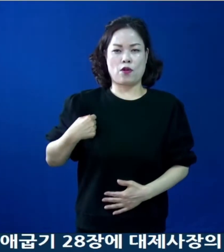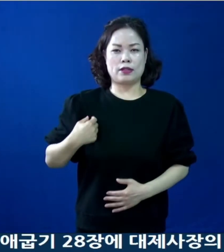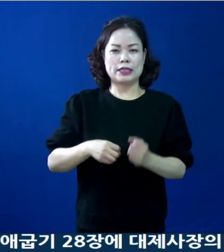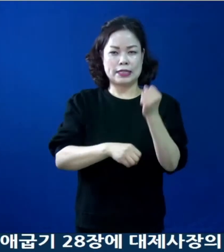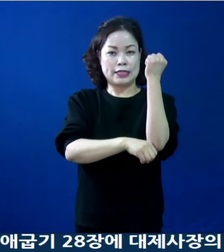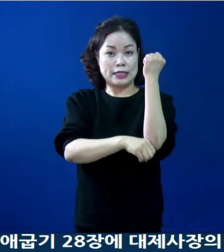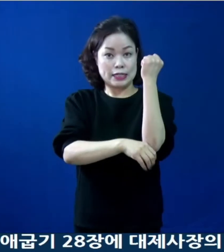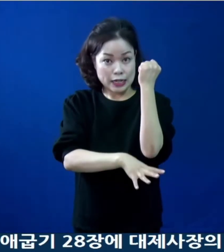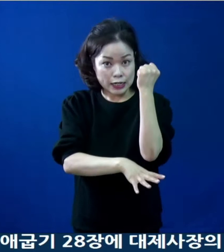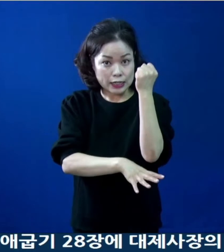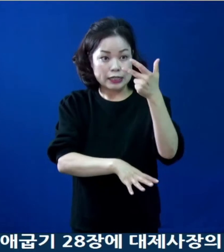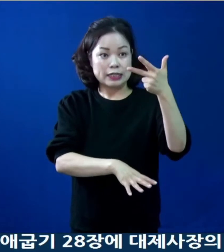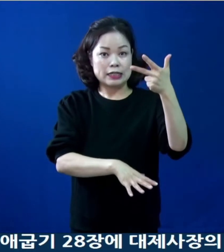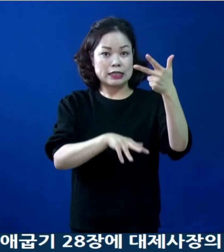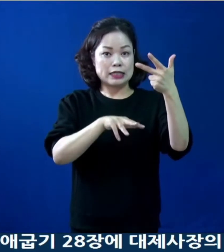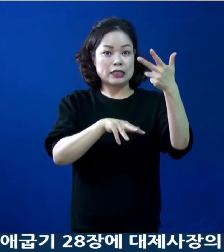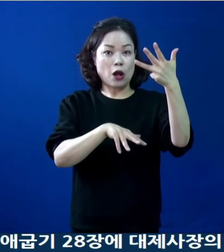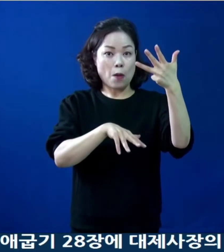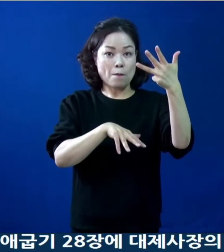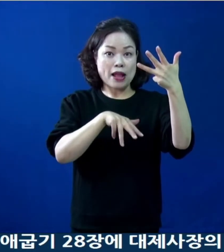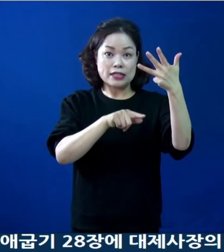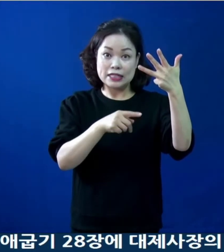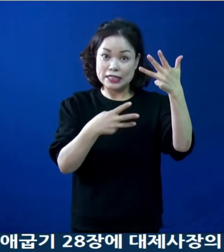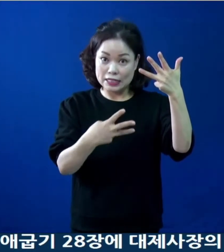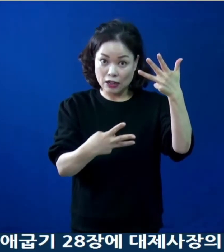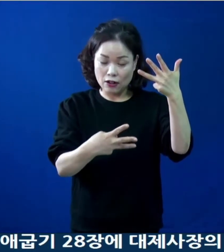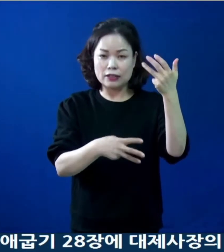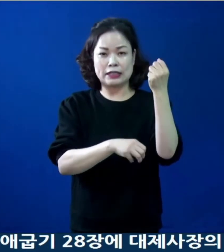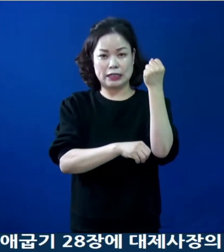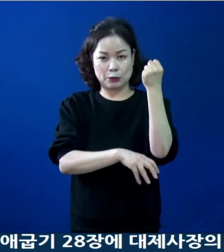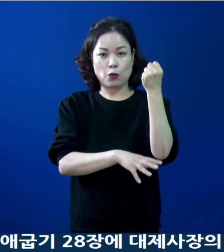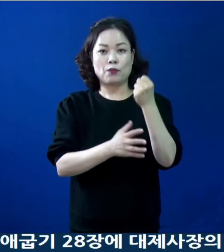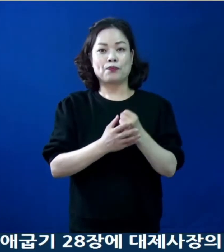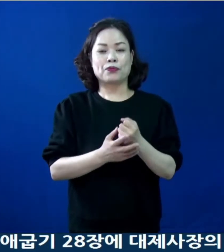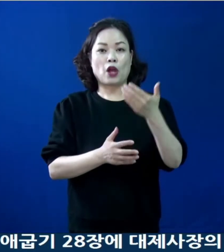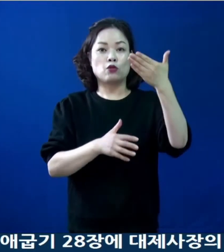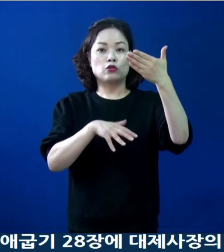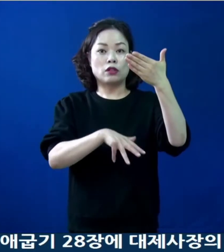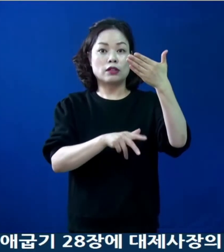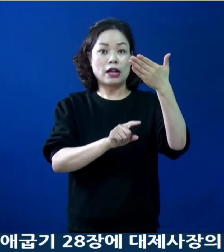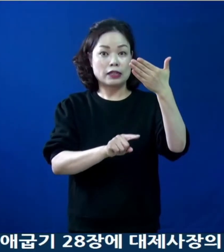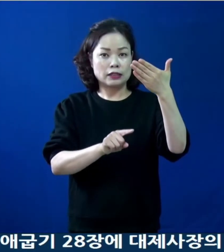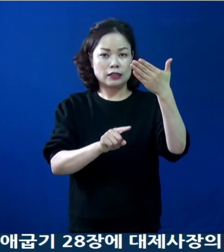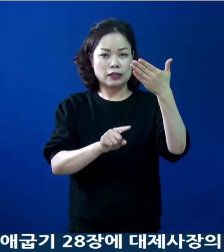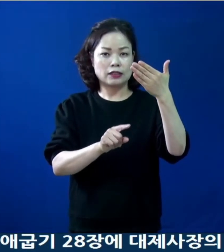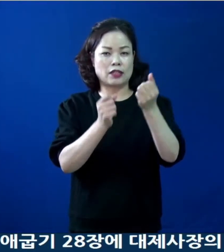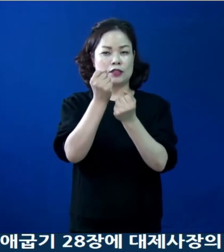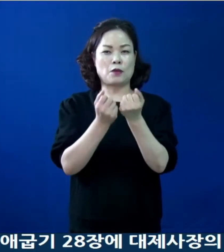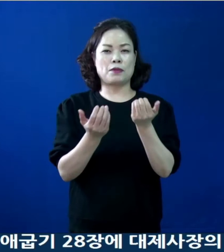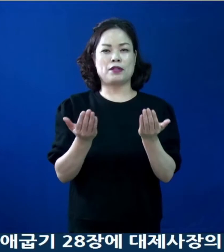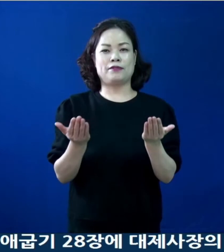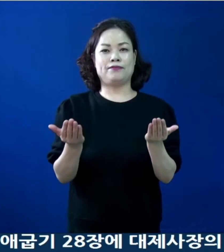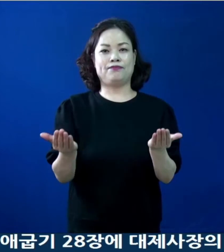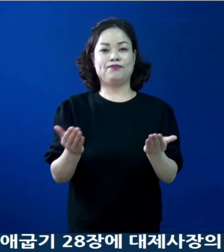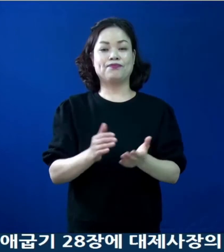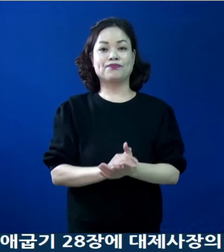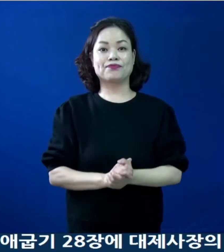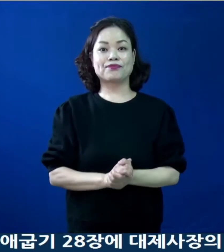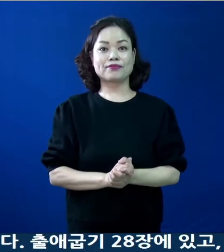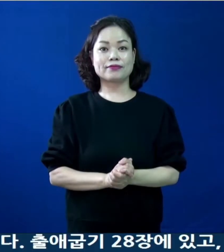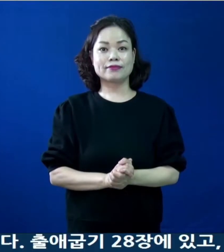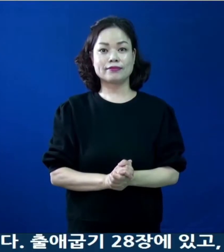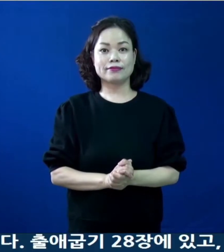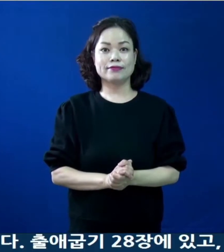에센스만 7절, 8절 에서 이제 9절까지 포함해서 설명해 주고 있는 것입니다.